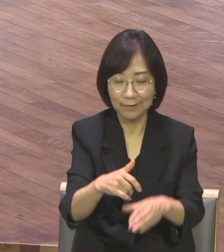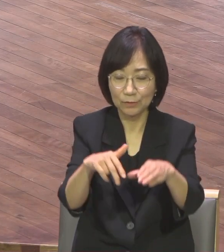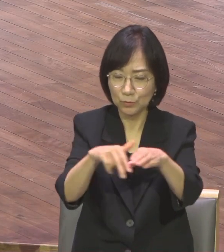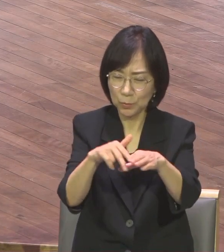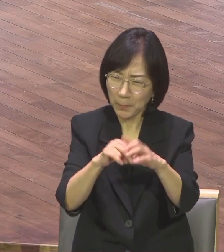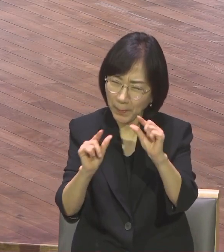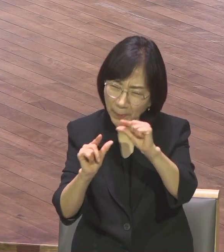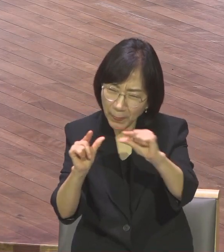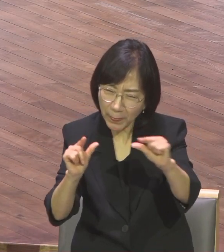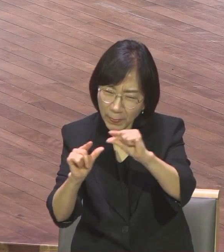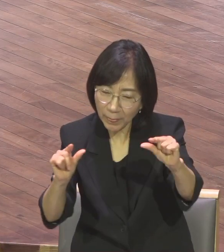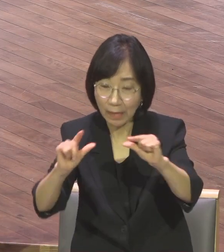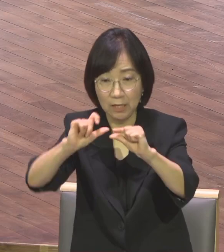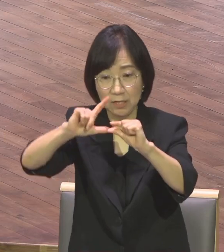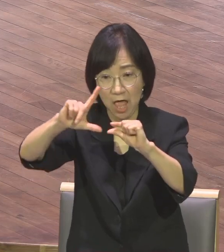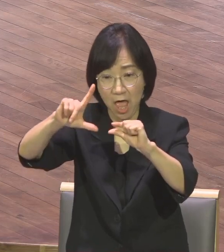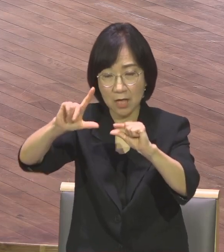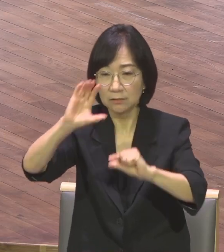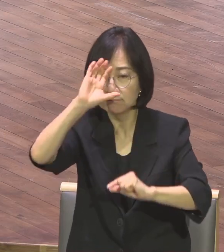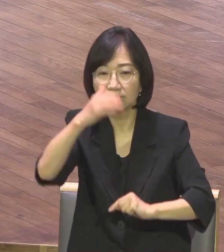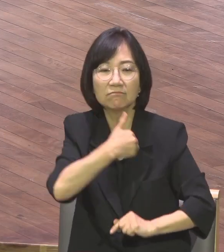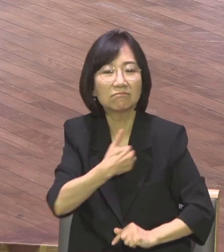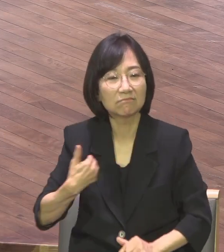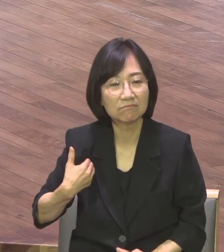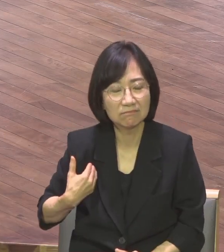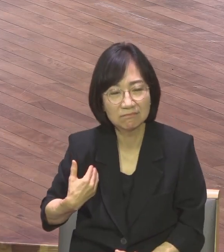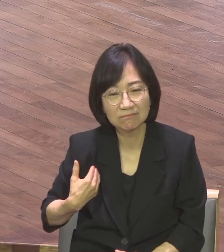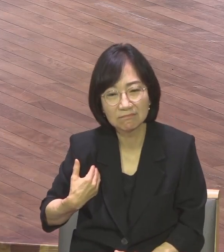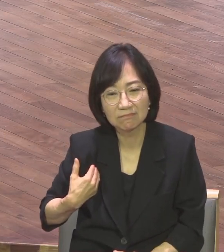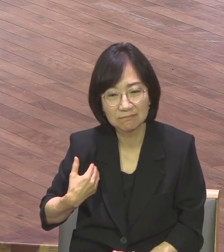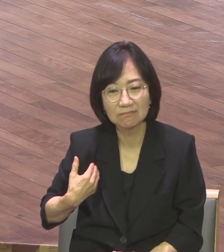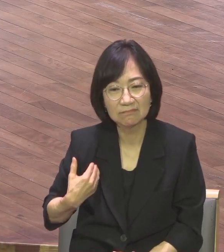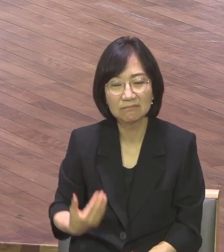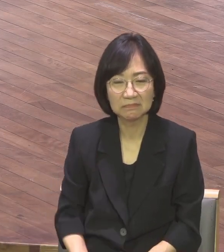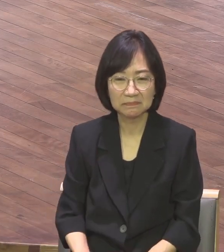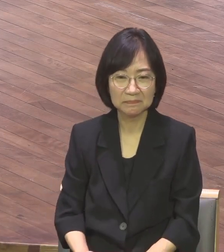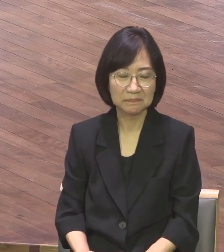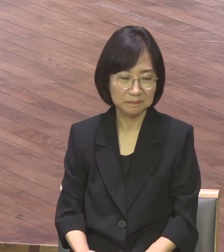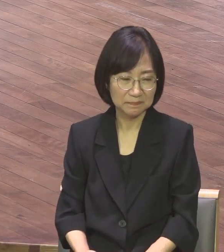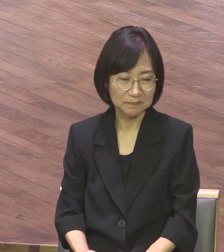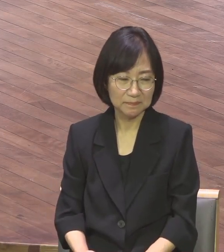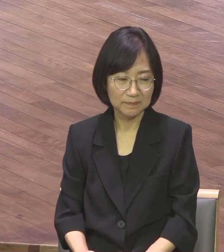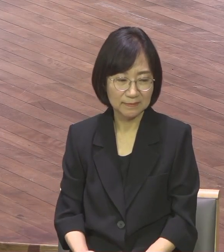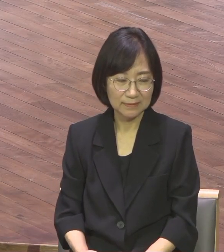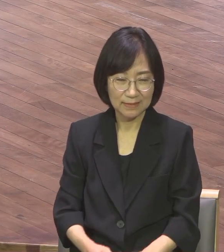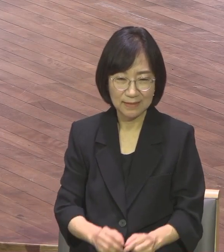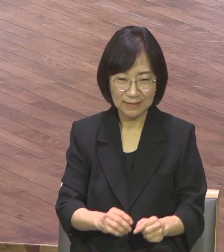저 유럽 같은 데 가면 전부 다 나름대로 자기 나라에서 만든 정교회가 있습니다.